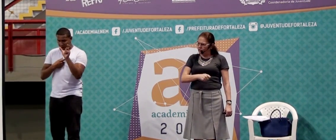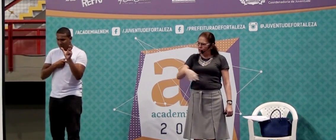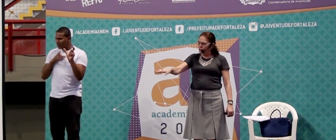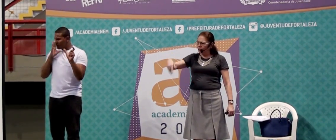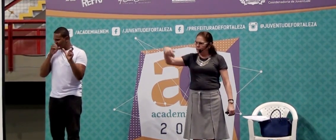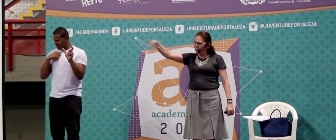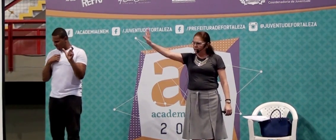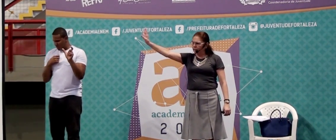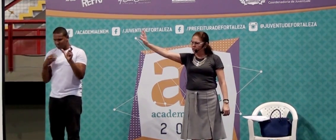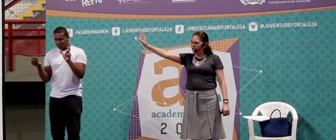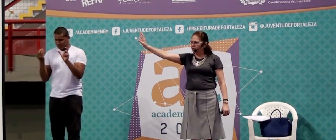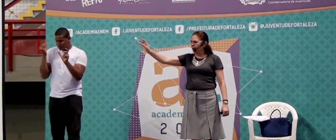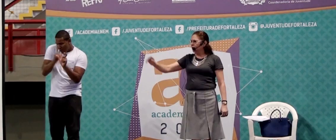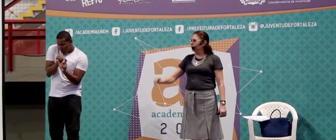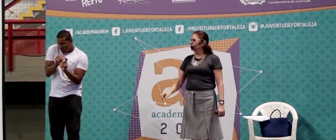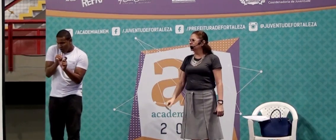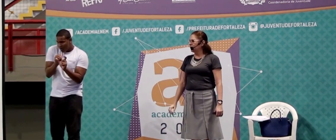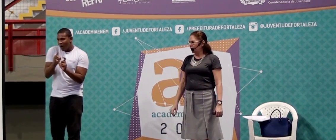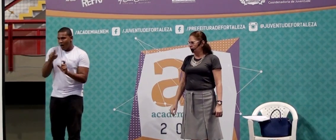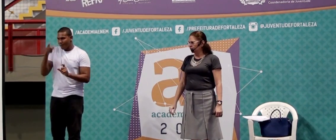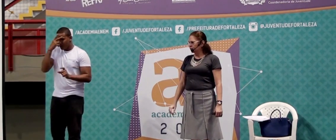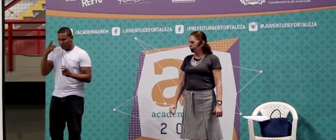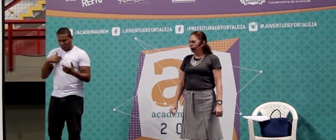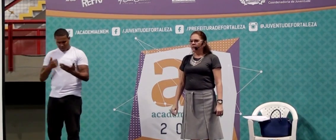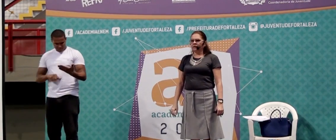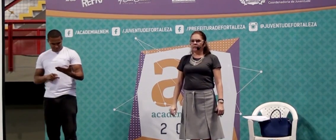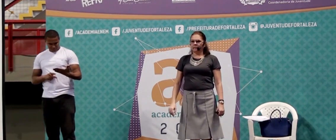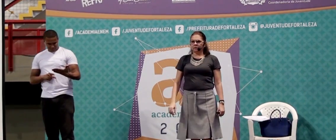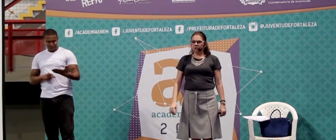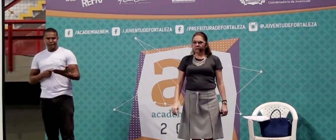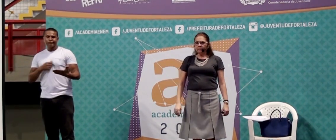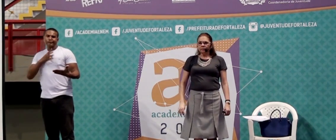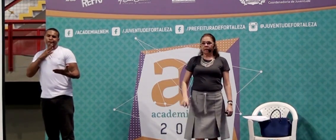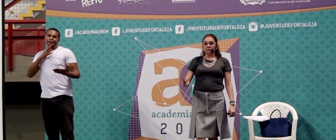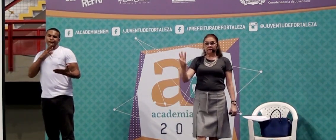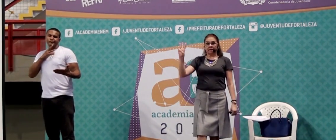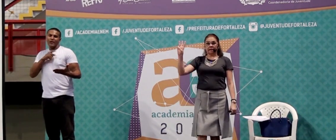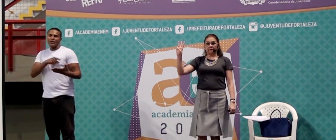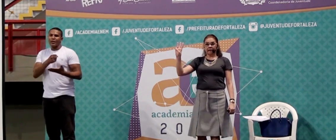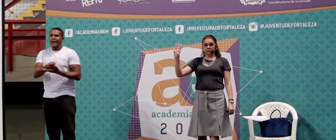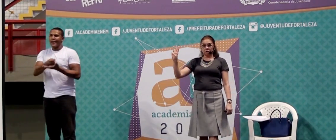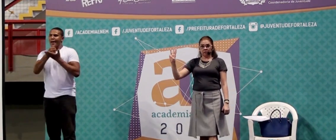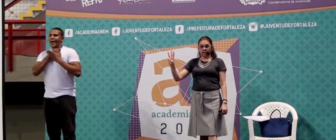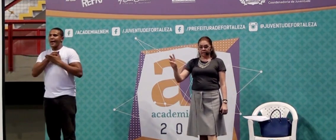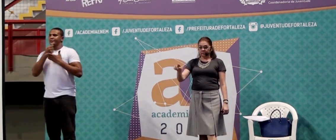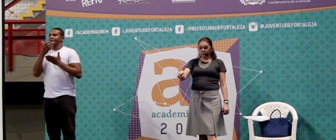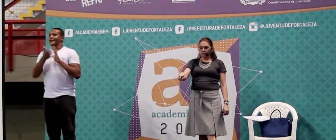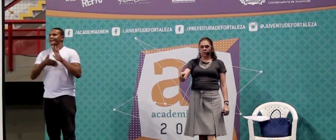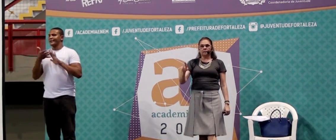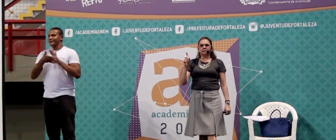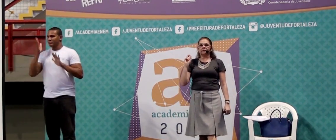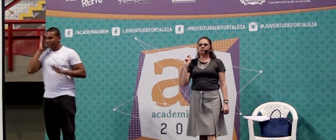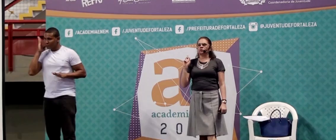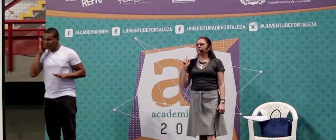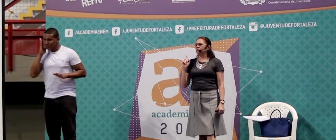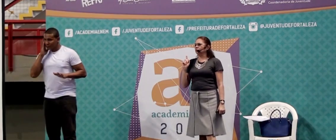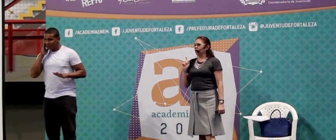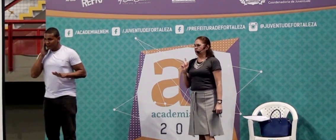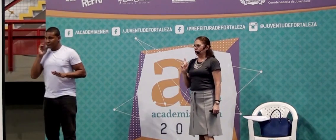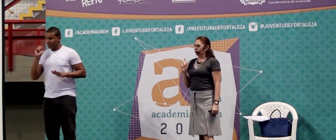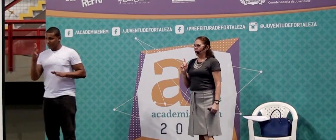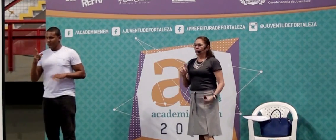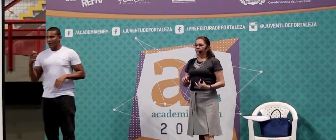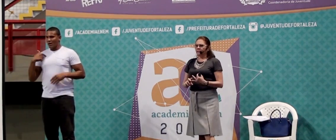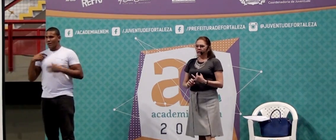do rascunho e passa o texto a limpo sem elas. Vamos repetir? Eu ensinei 3 dicas de como começar a introdução